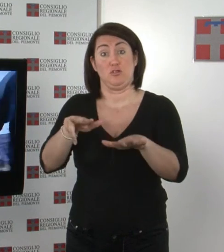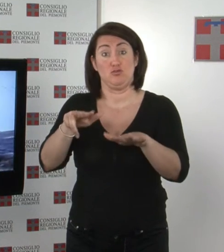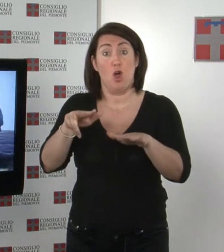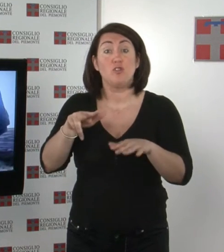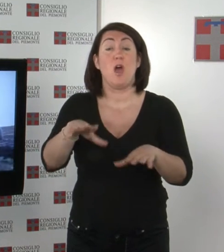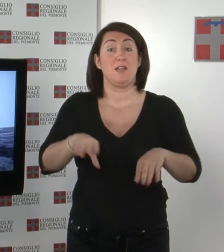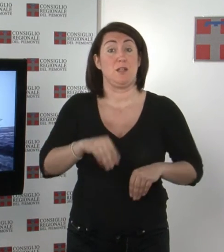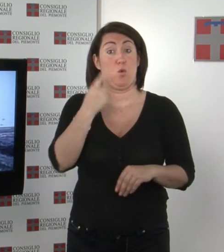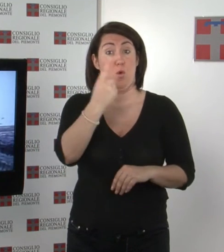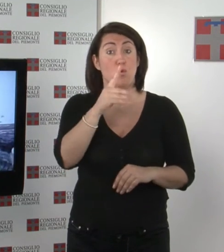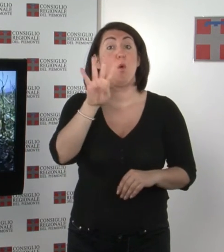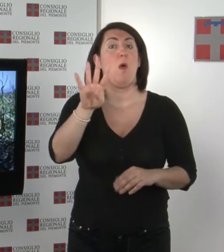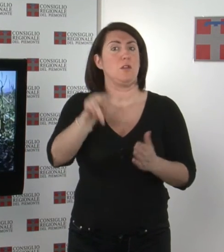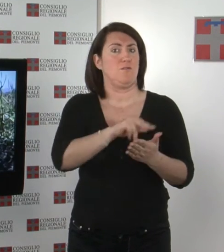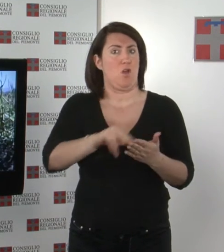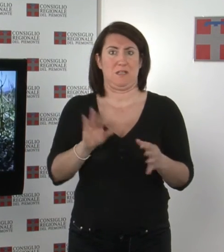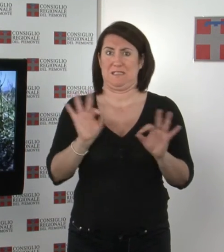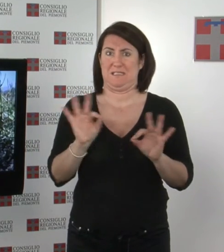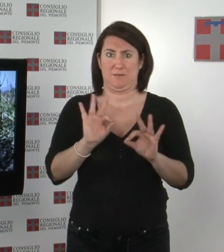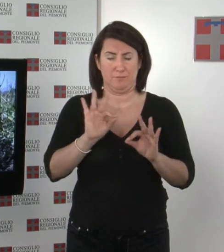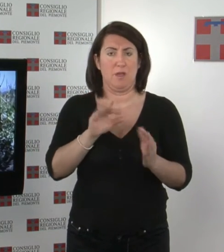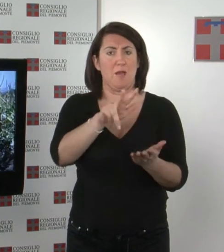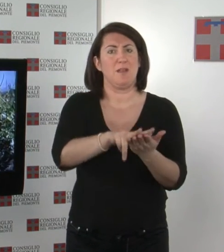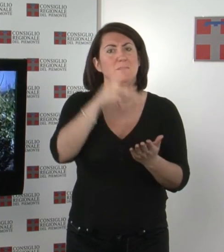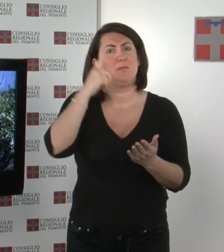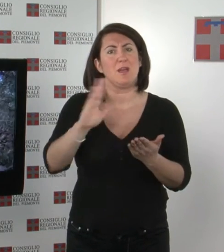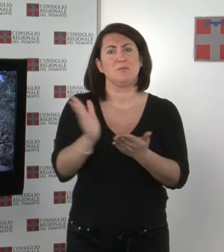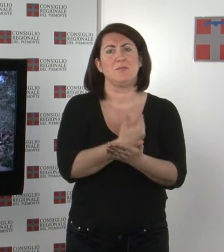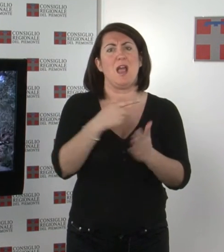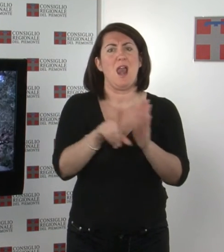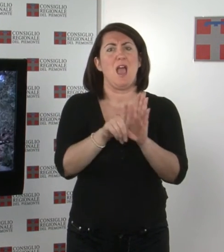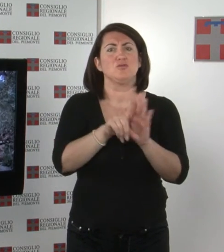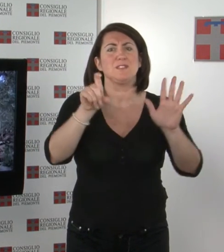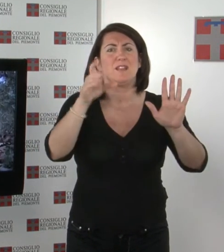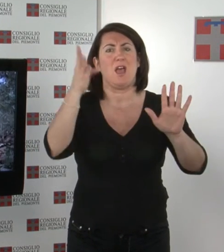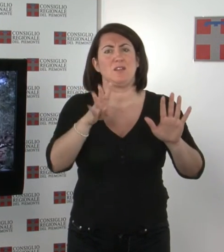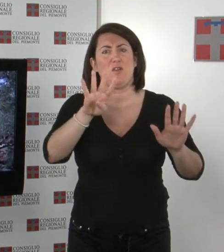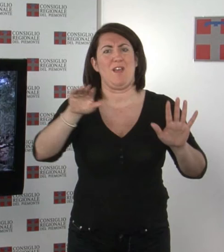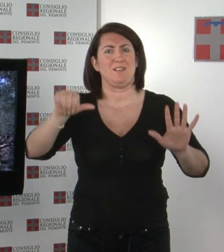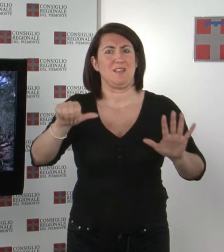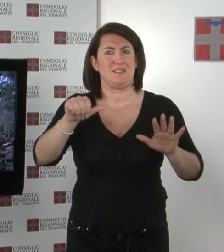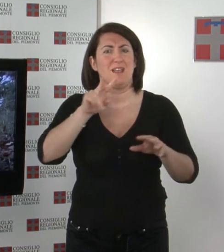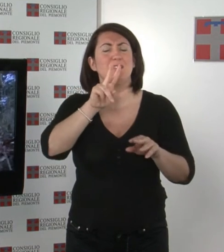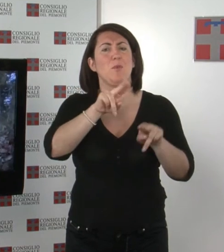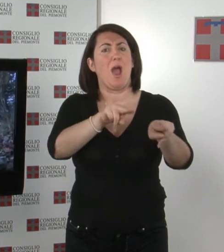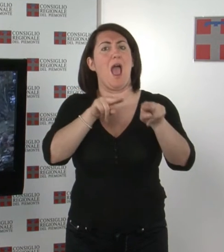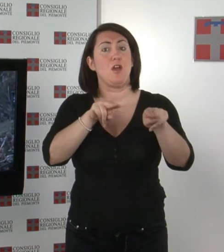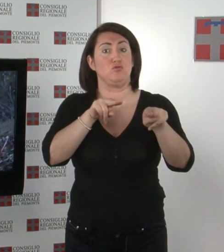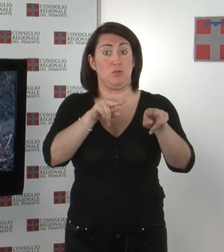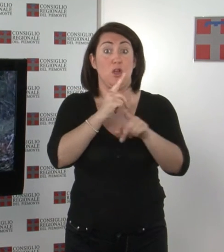votanti, l'emendamento per abrogare la legge 70-96 sulla caccia, che dovrebbe portare al superamento del referendum indetto per